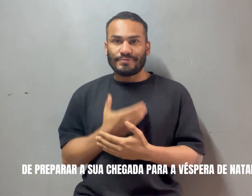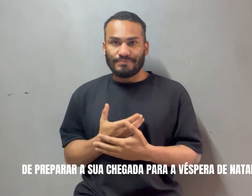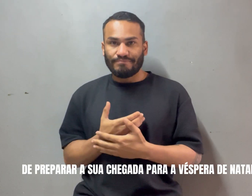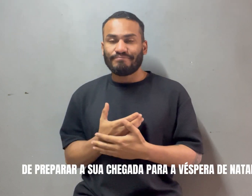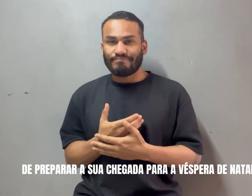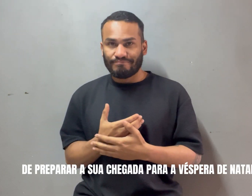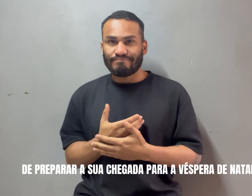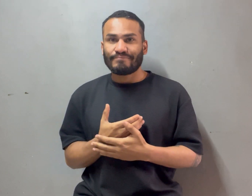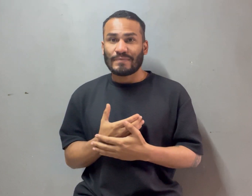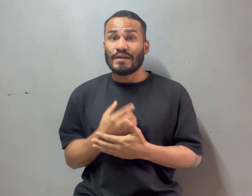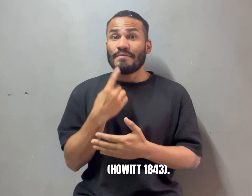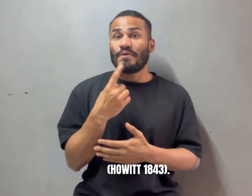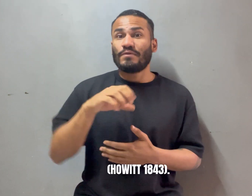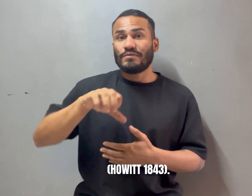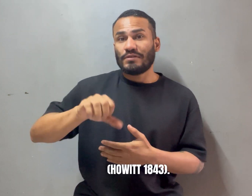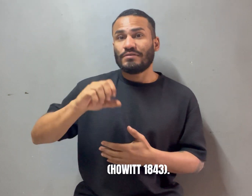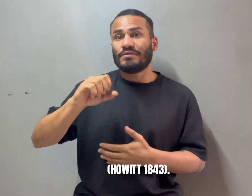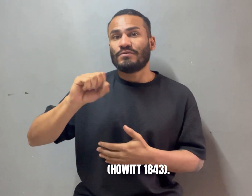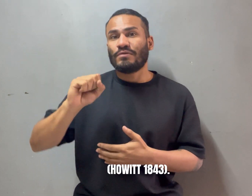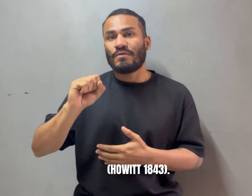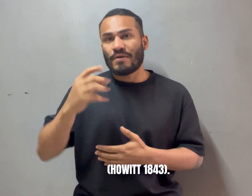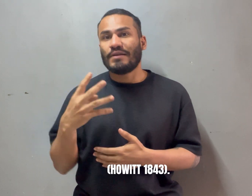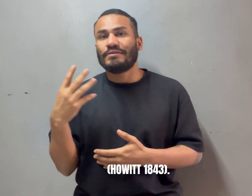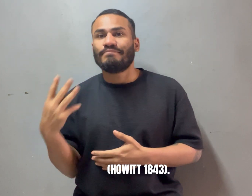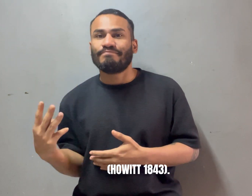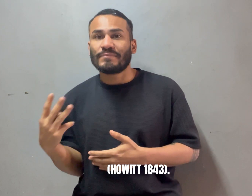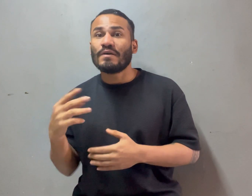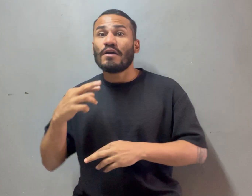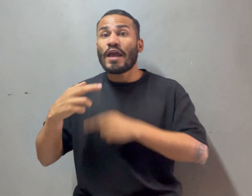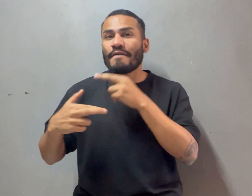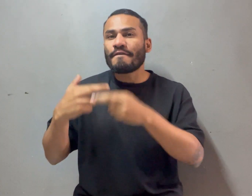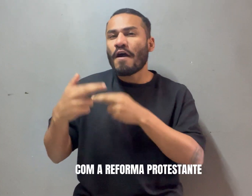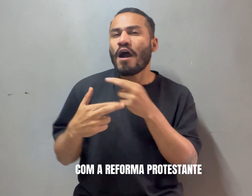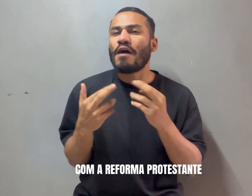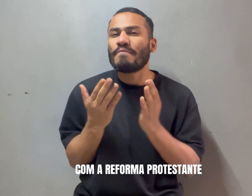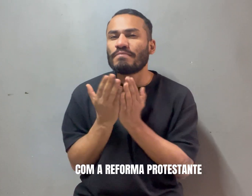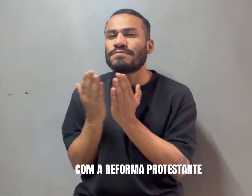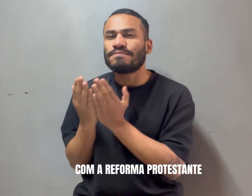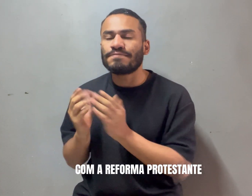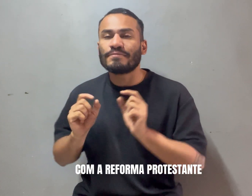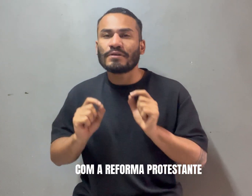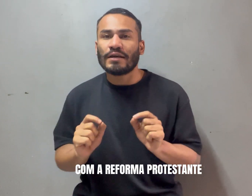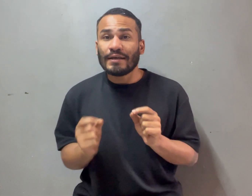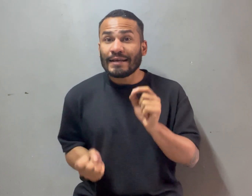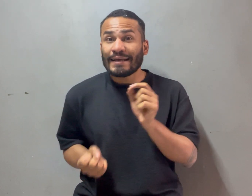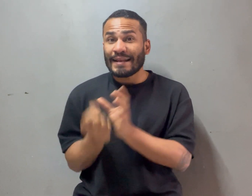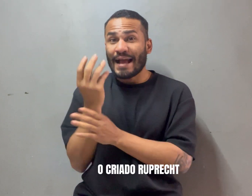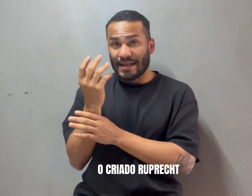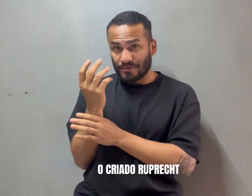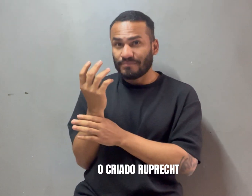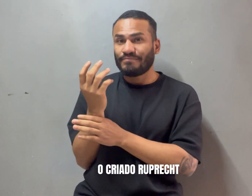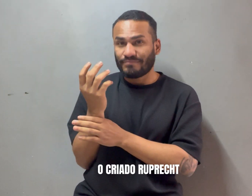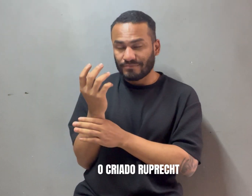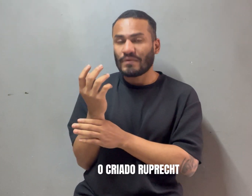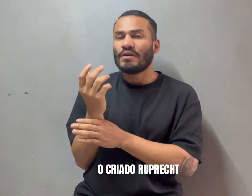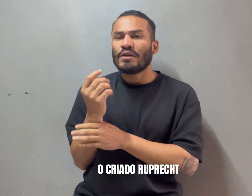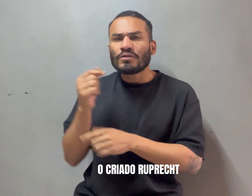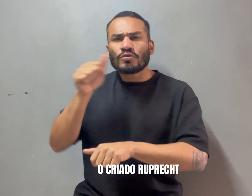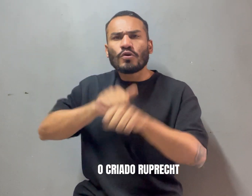véspera de Natal. Howitt, 1843. Com a reforma protestante, o criado Ruprecht